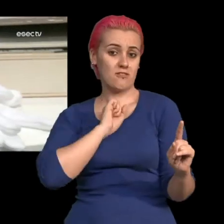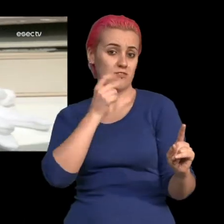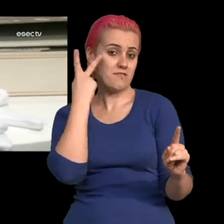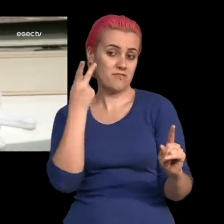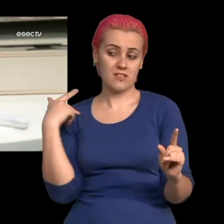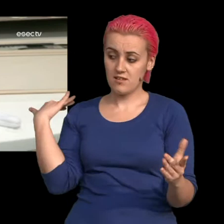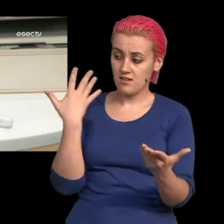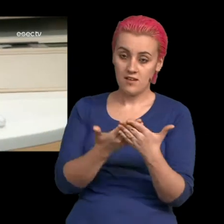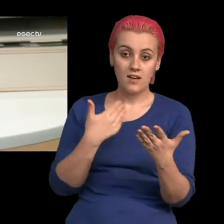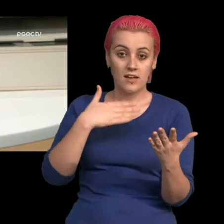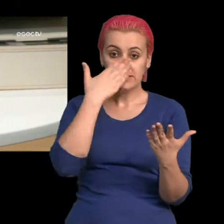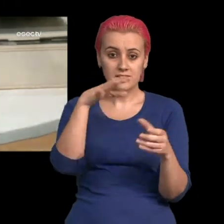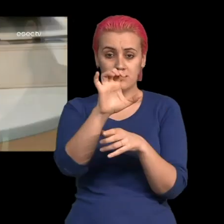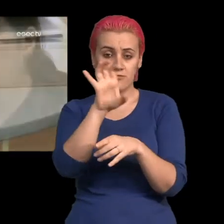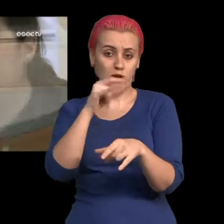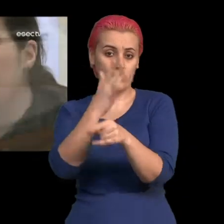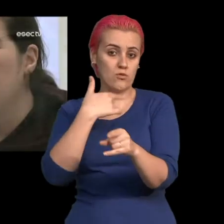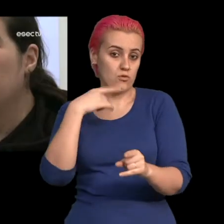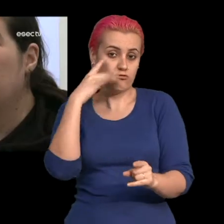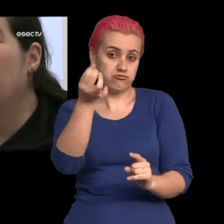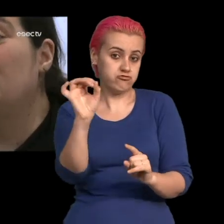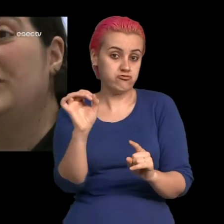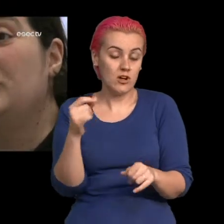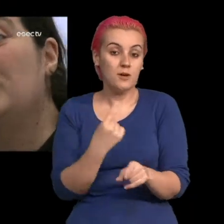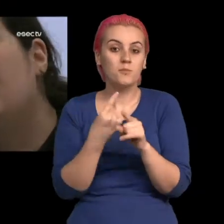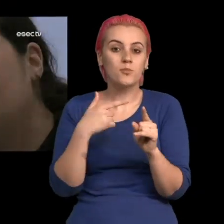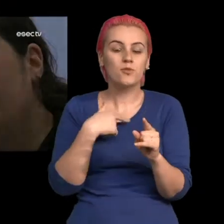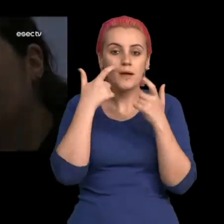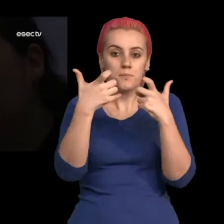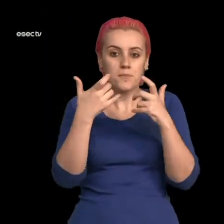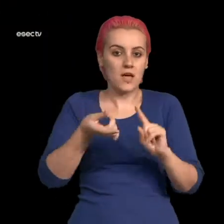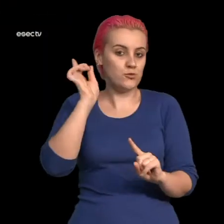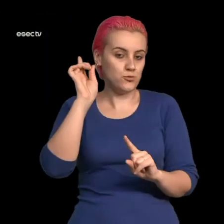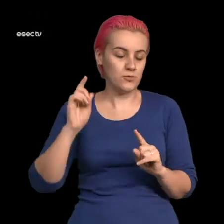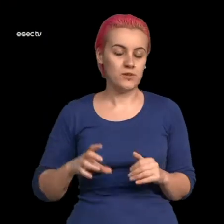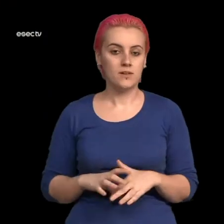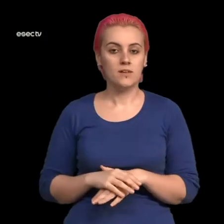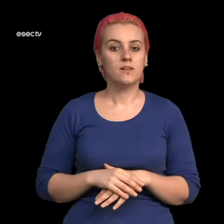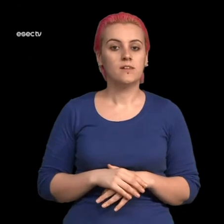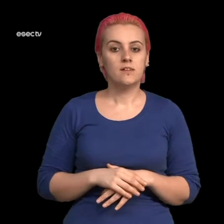vida, não é, e que não existiria de uma outra forma, porque não seria uma coisa evidente.